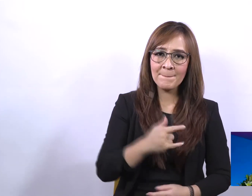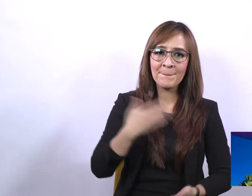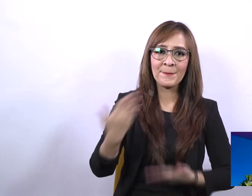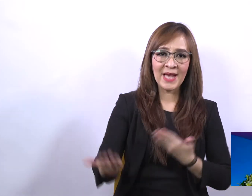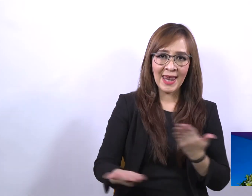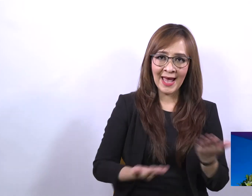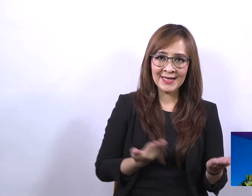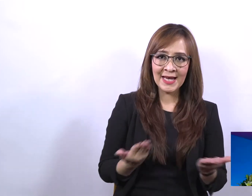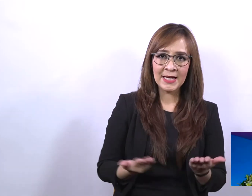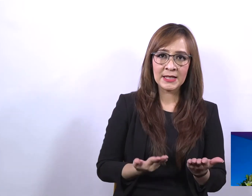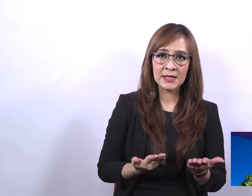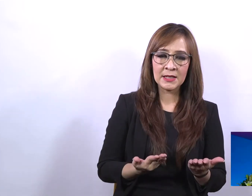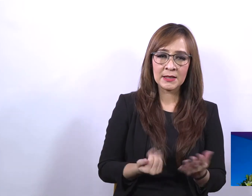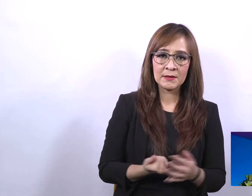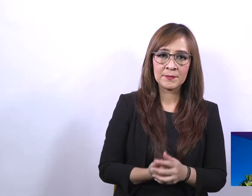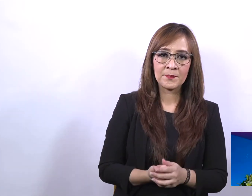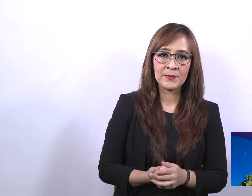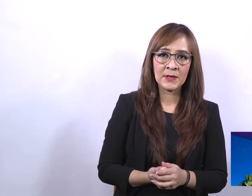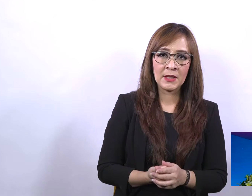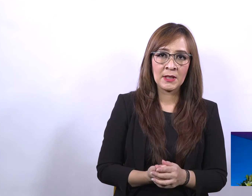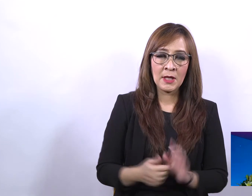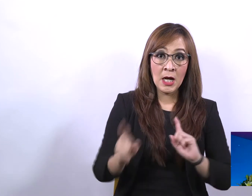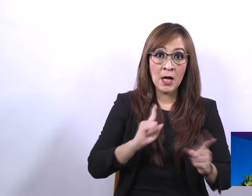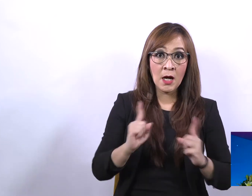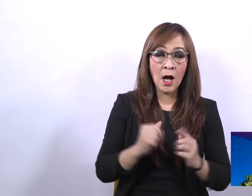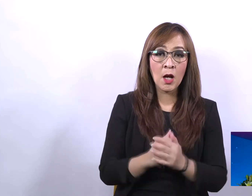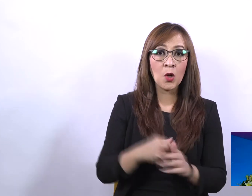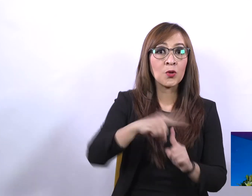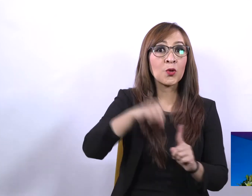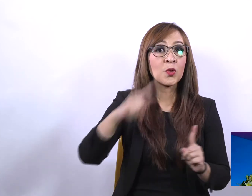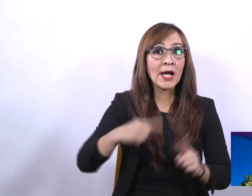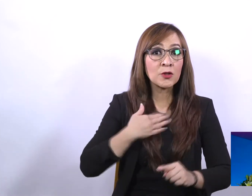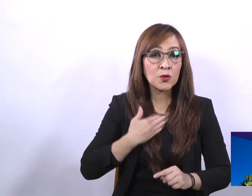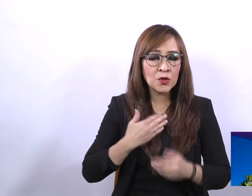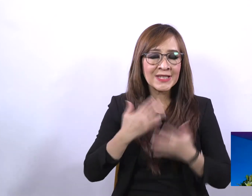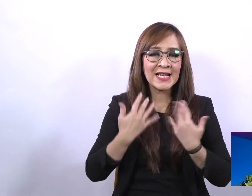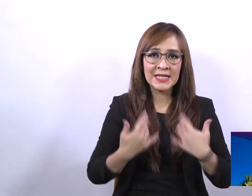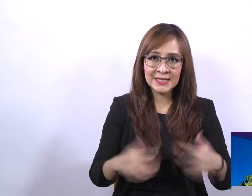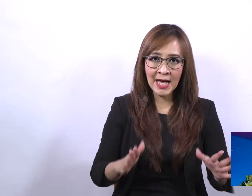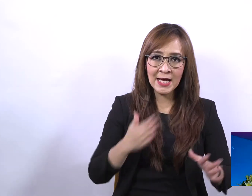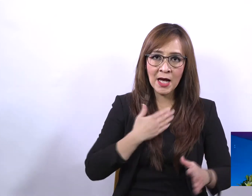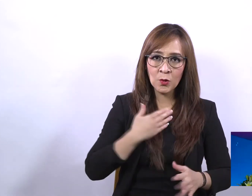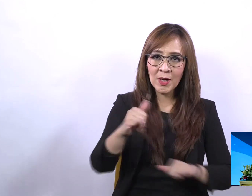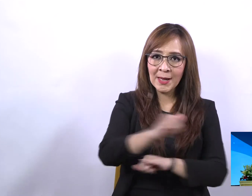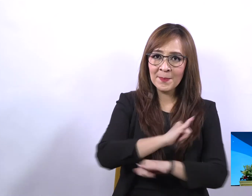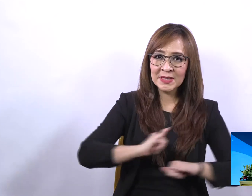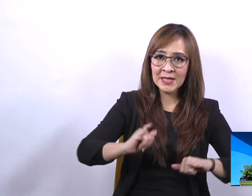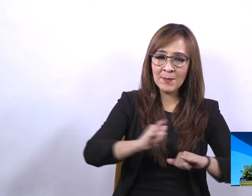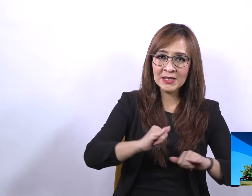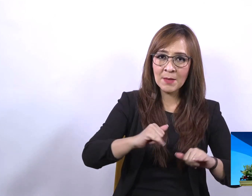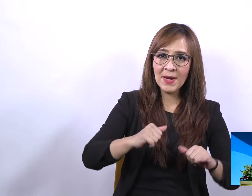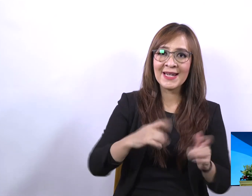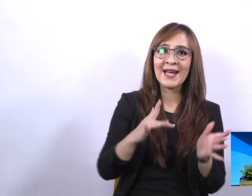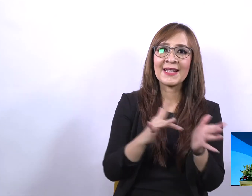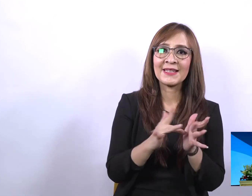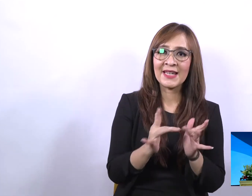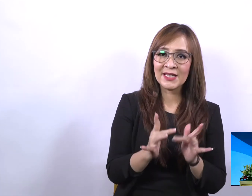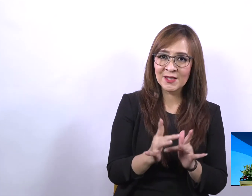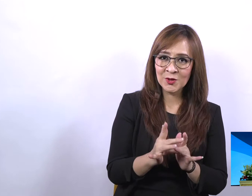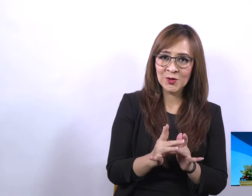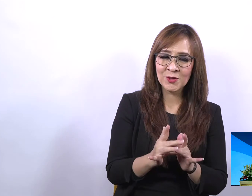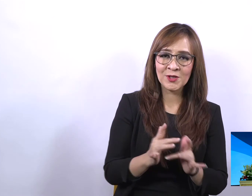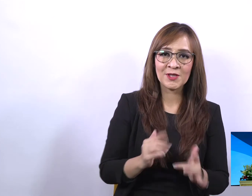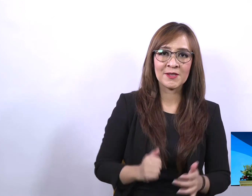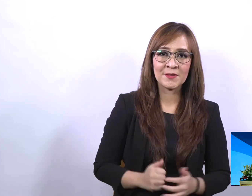g&l Tugasku sudah selesai aku akan bersama dengan dia dalam kemuliaan-nya saja katakan aneh saudara